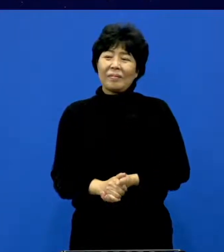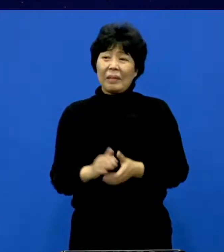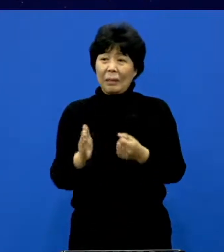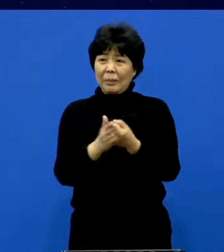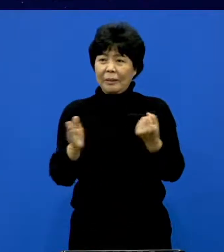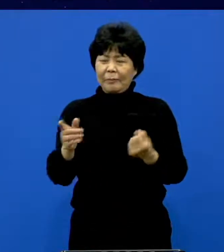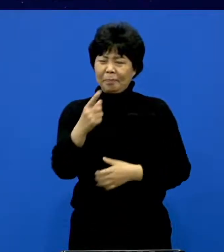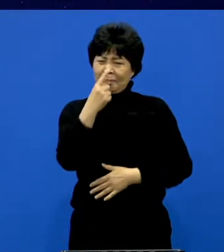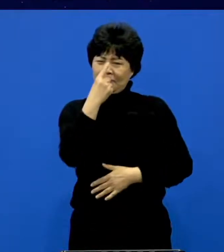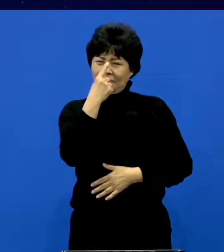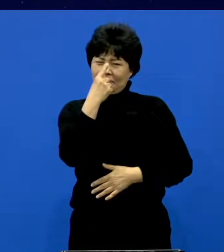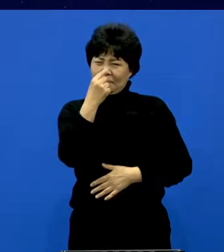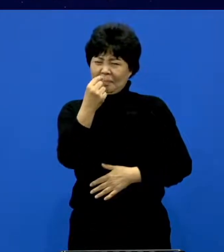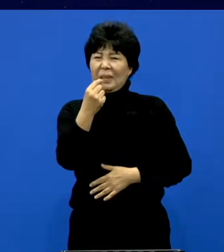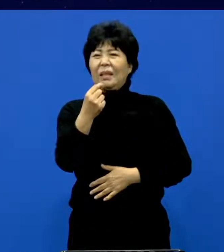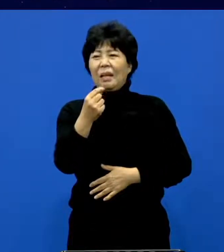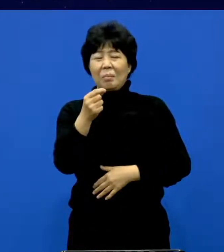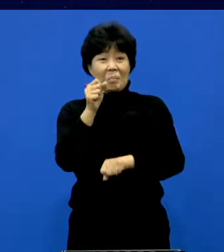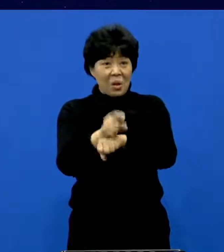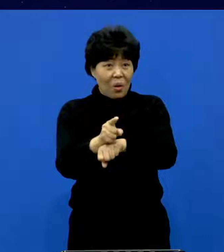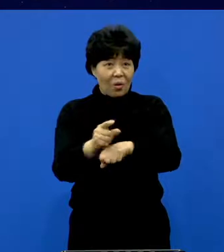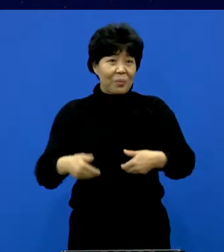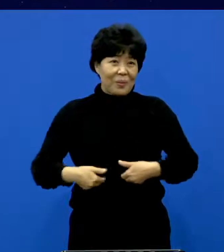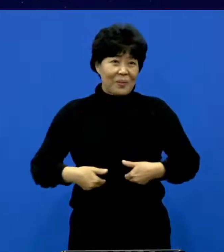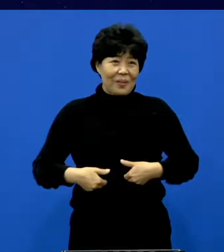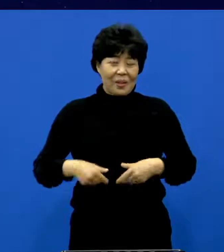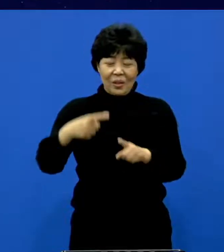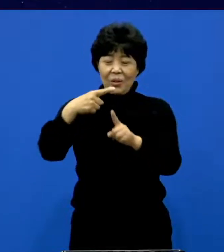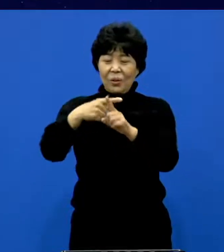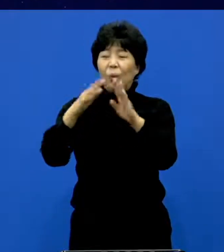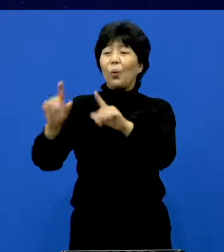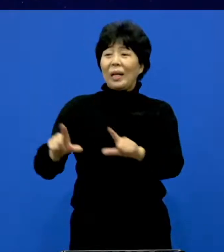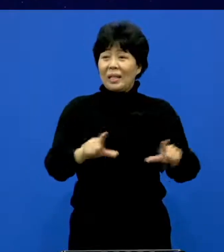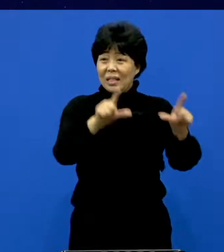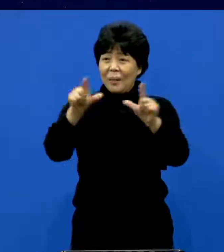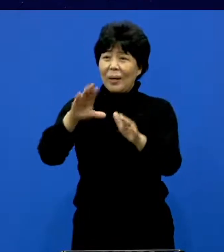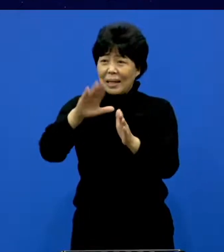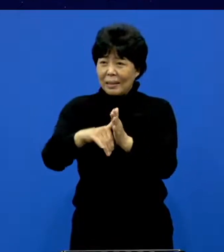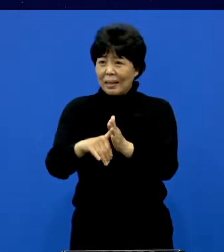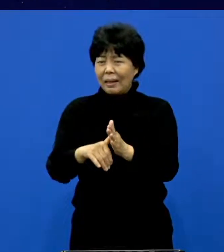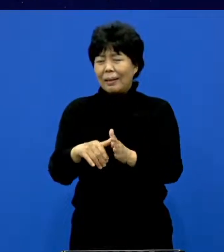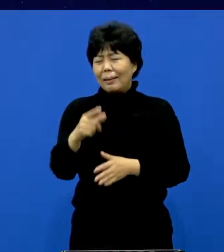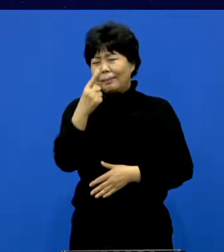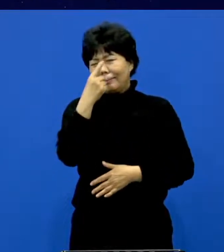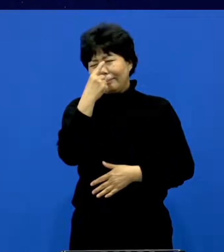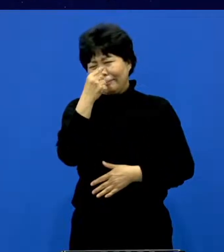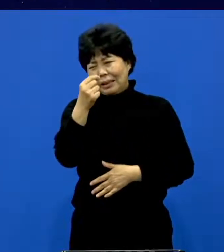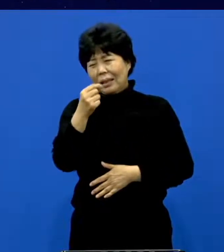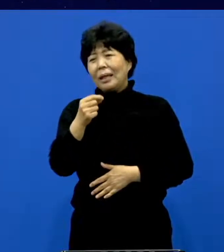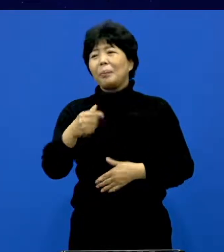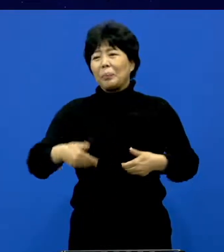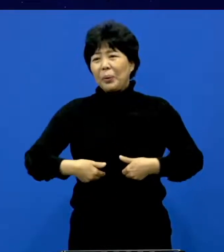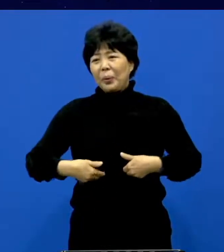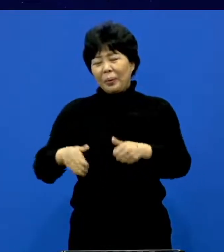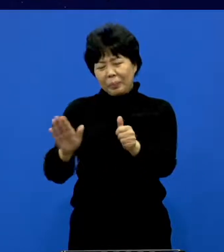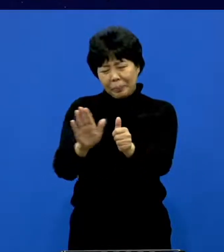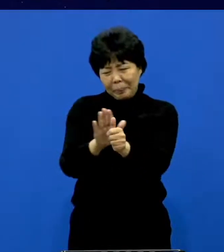민감성이 필요하죠, 그죠? 교회 생활을 하다 보면 민감해야 돼요. 참 서로를